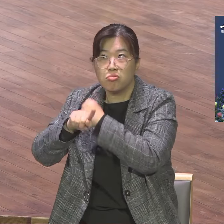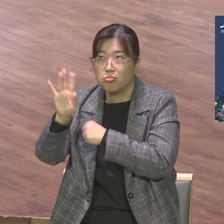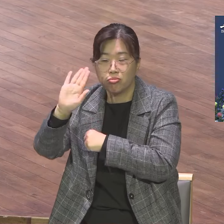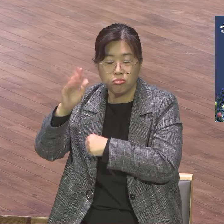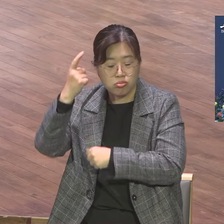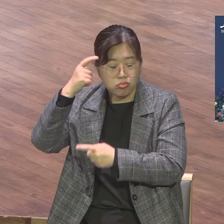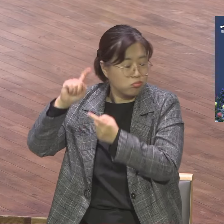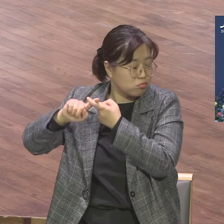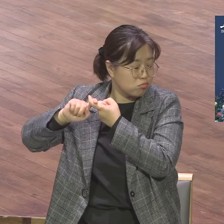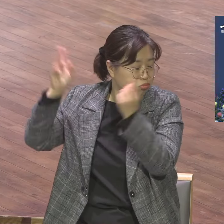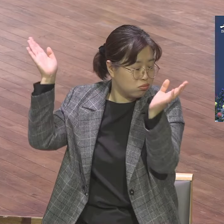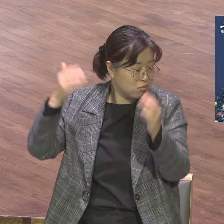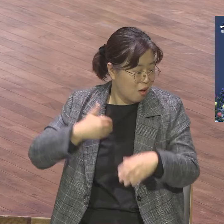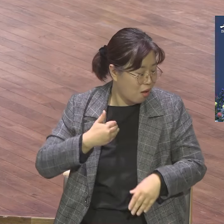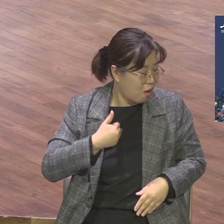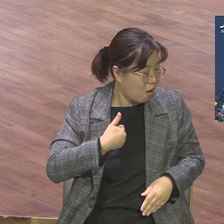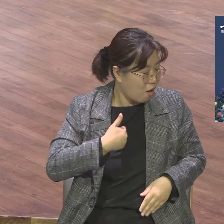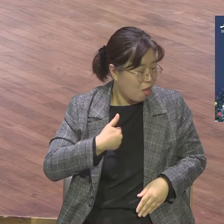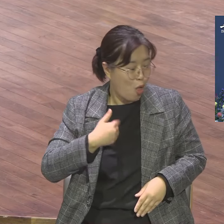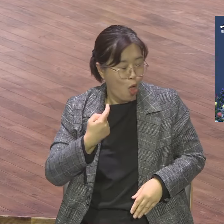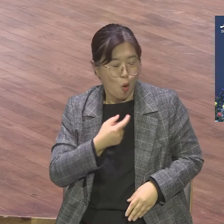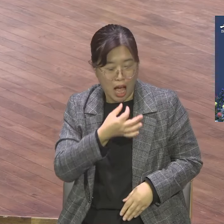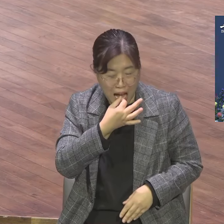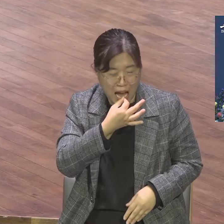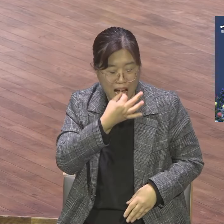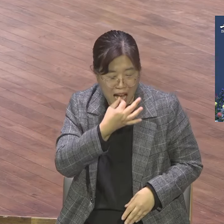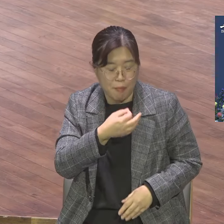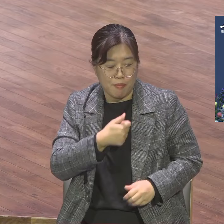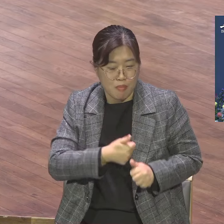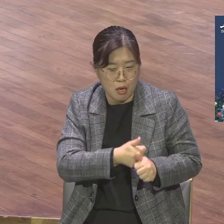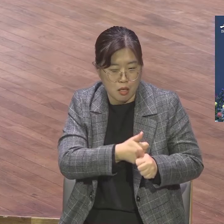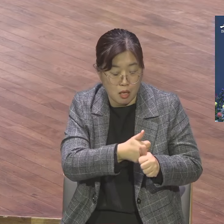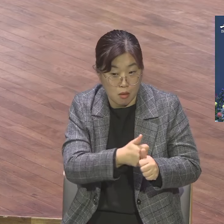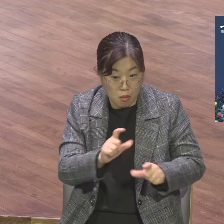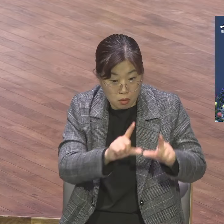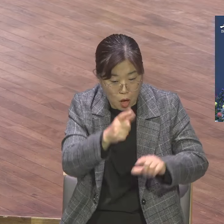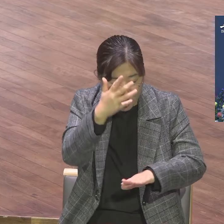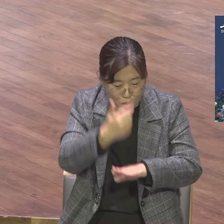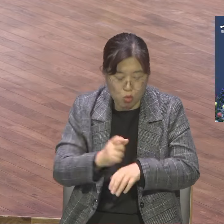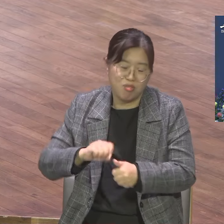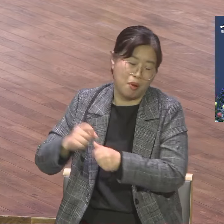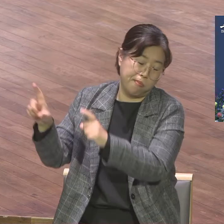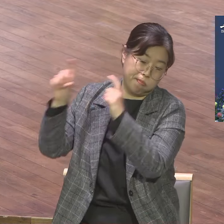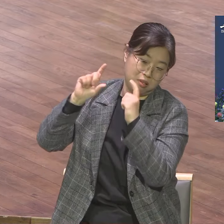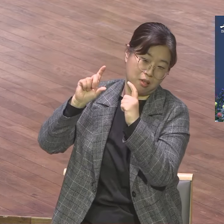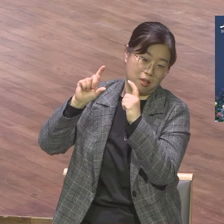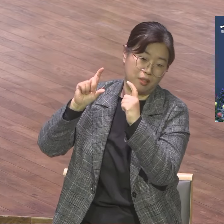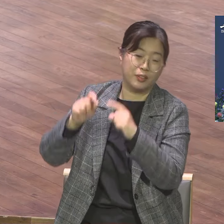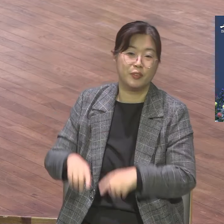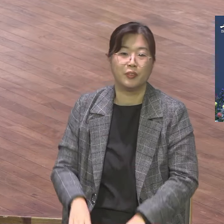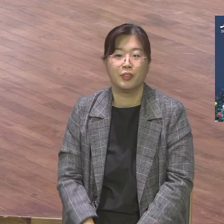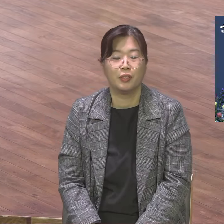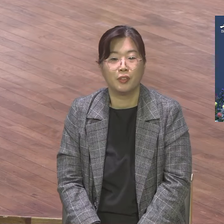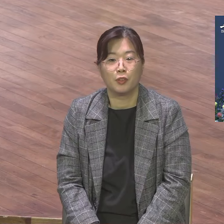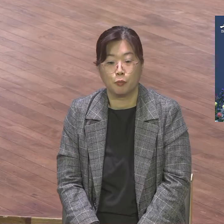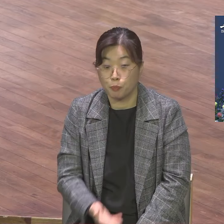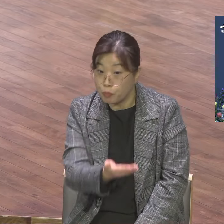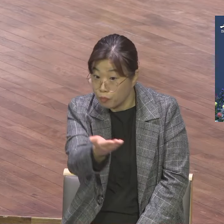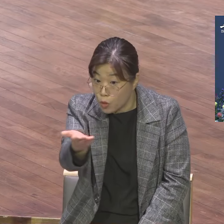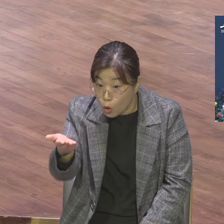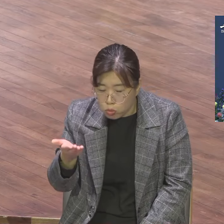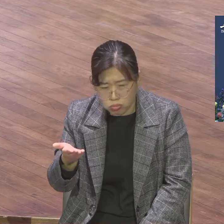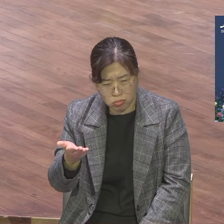말씀 통해서 하나님의 작정과 경영에 합당한 삶을 살면서 하나님을 최고 영화롭게